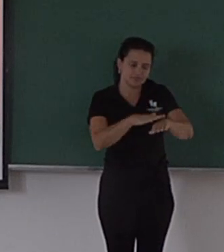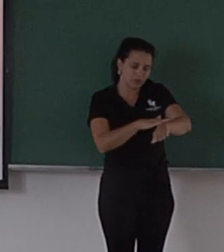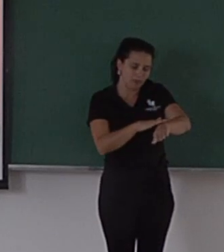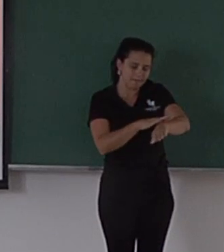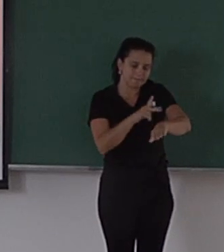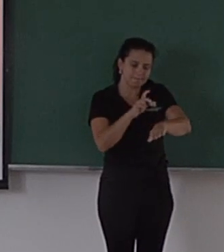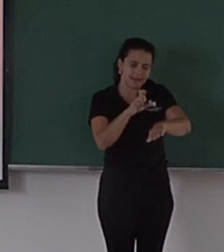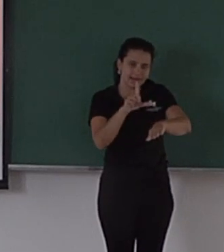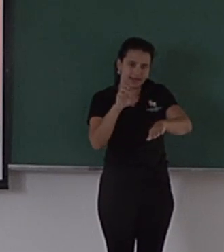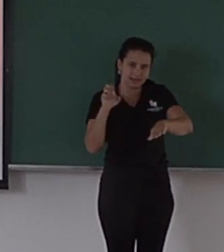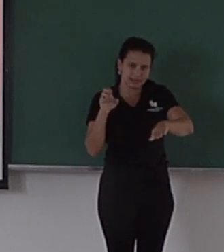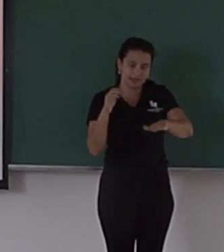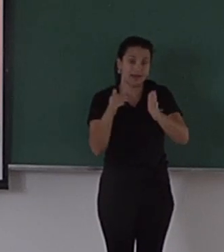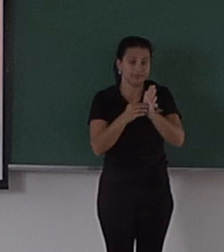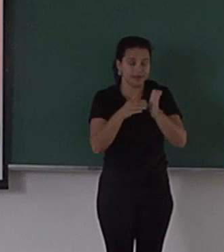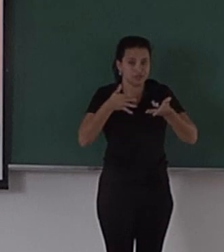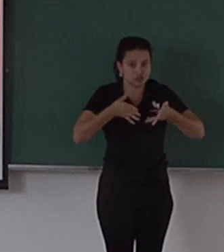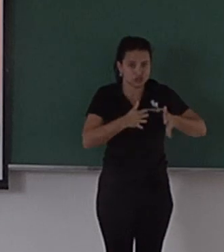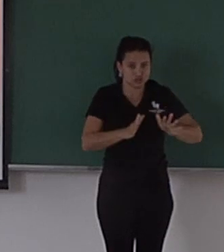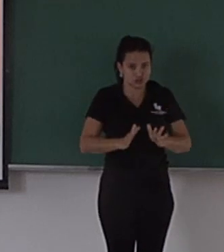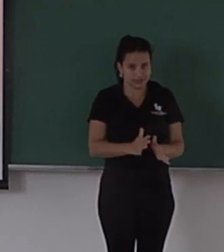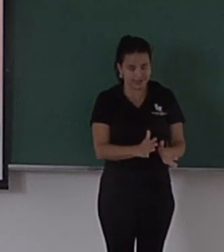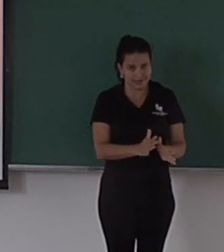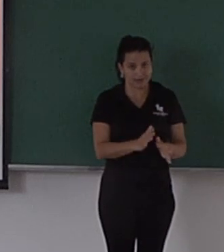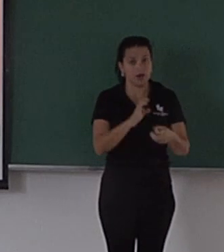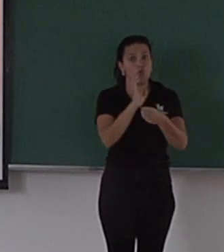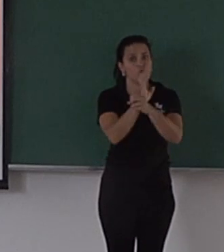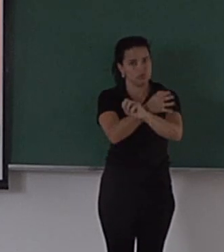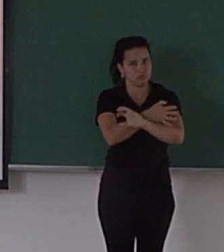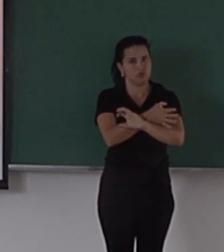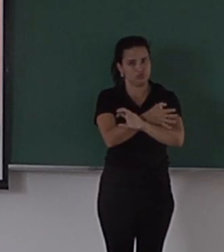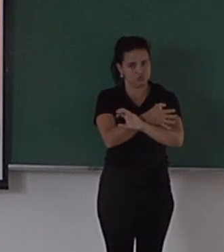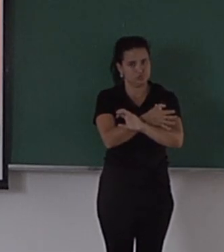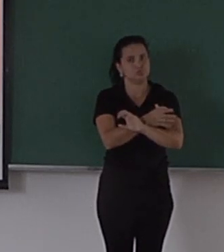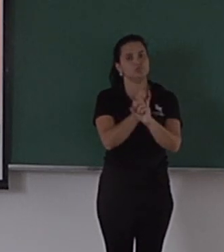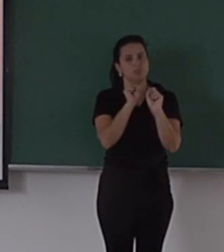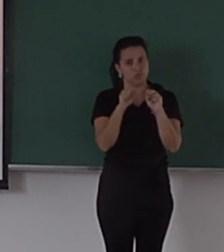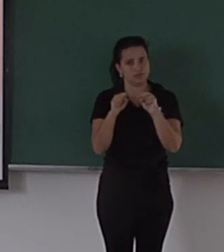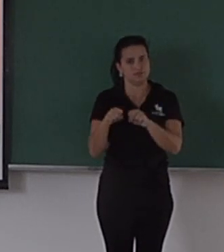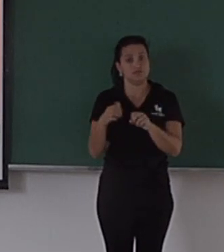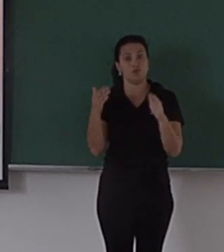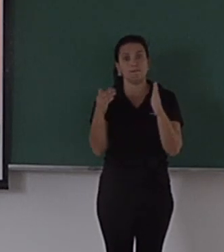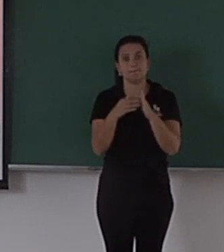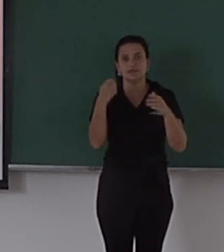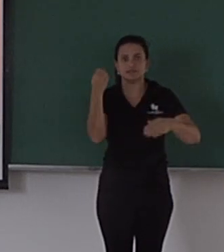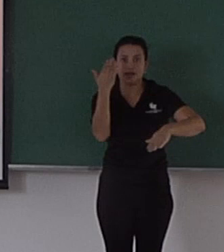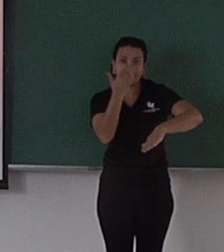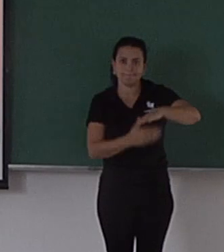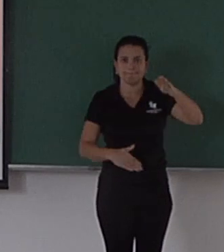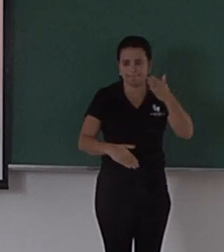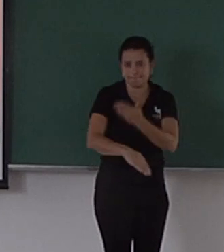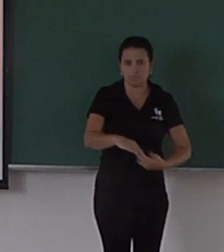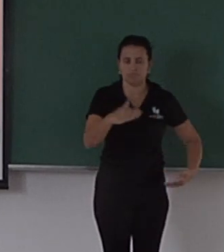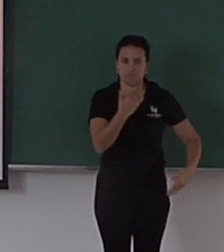né, subcutâneo, até mesmo chegar a lesar os ossos e o indivíduo evoluir para uma amputação. Queimadura por frio, a gente pensa,